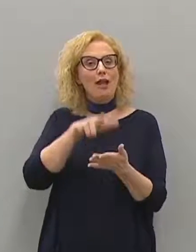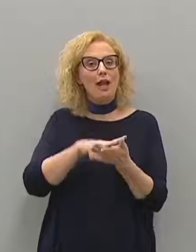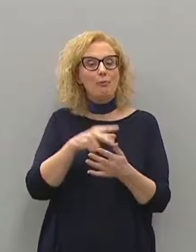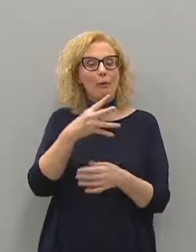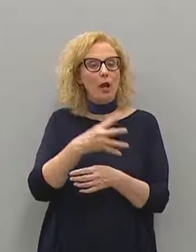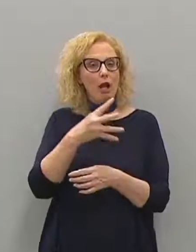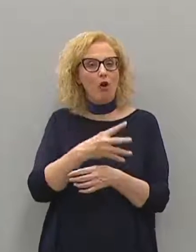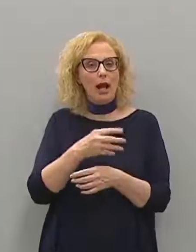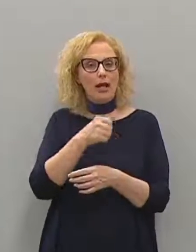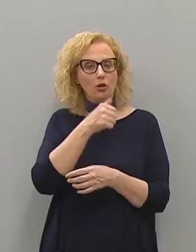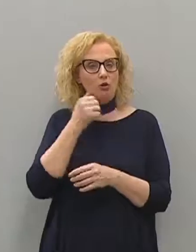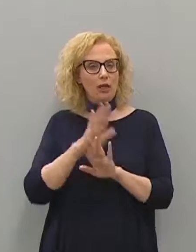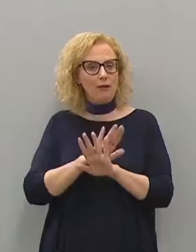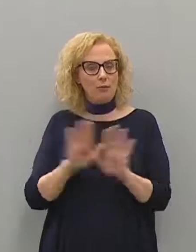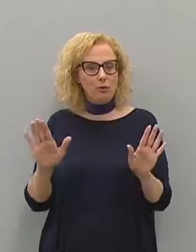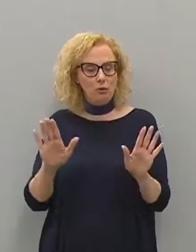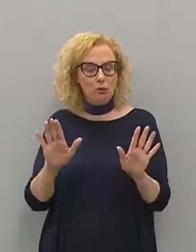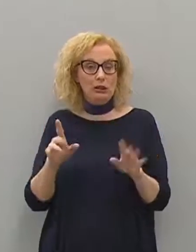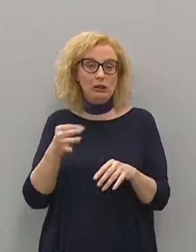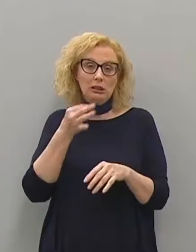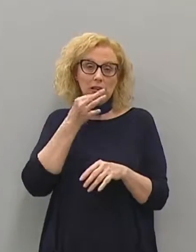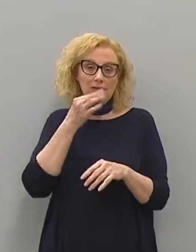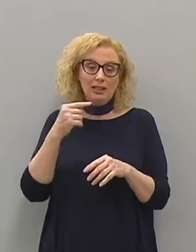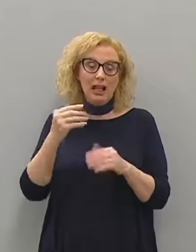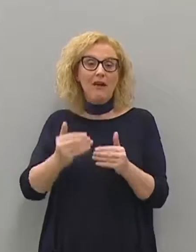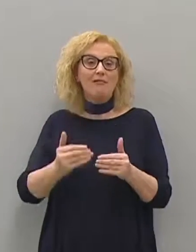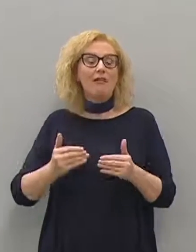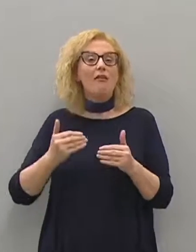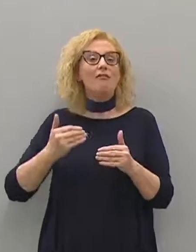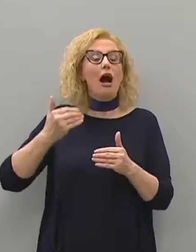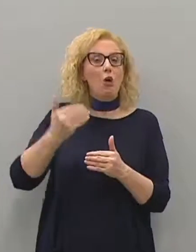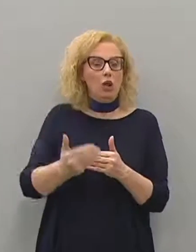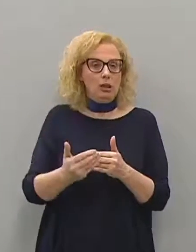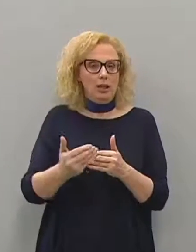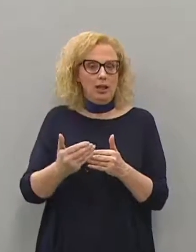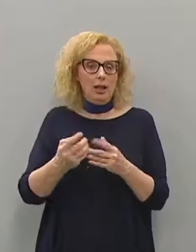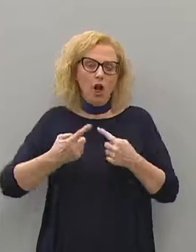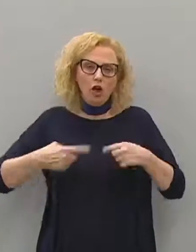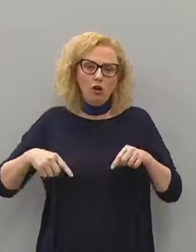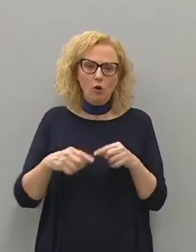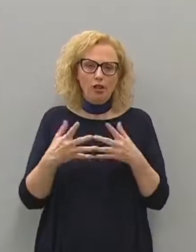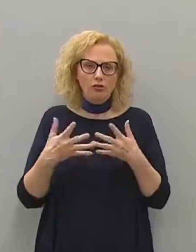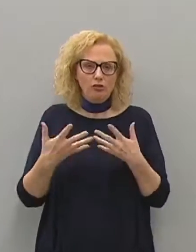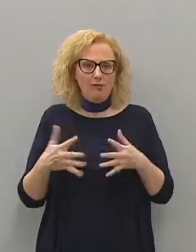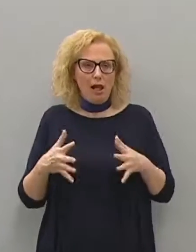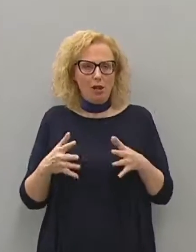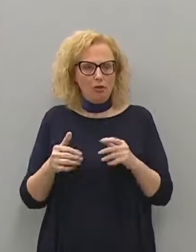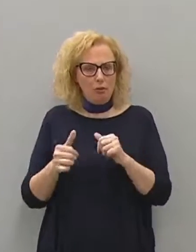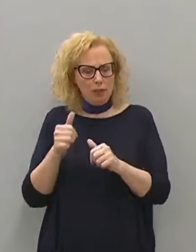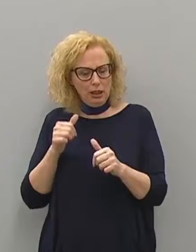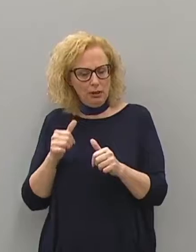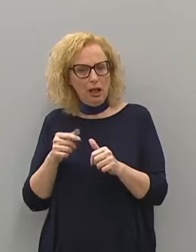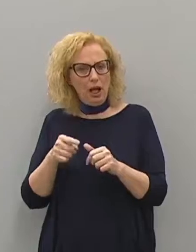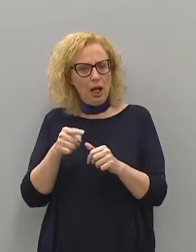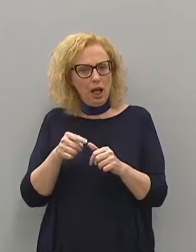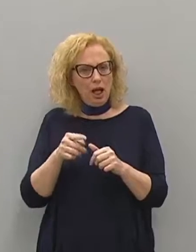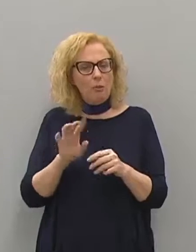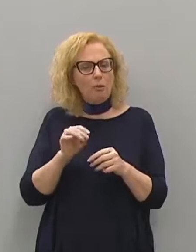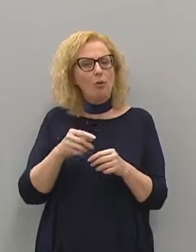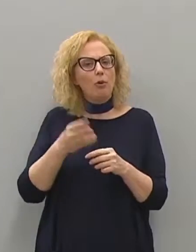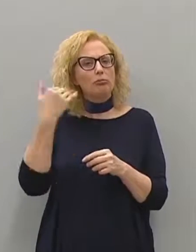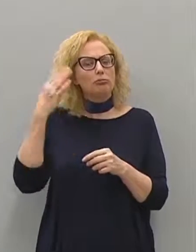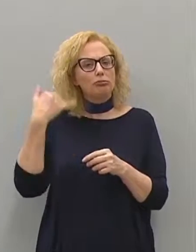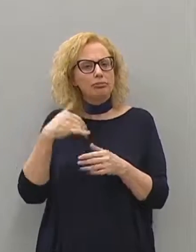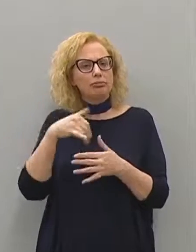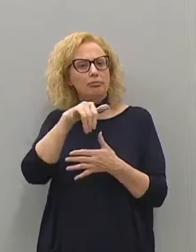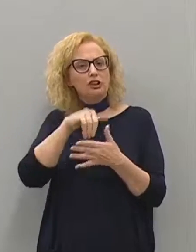oltre rispetto a quanto noi noi stiamo già facendo interpretando e rispettando quella circolare